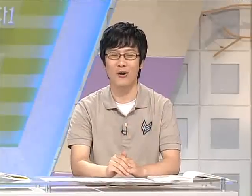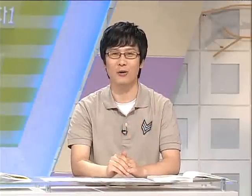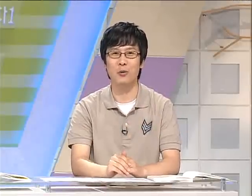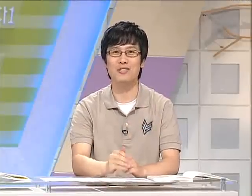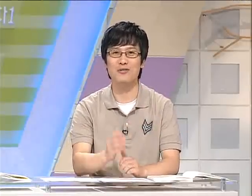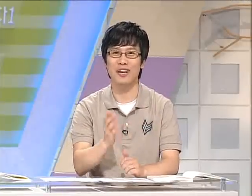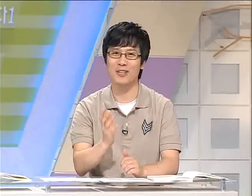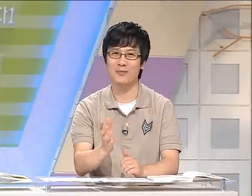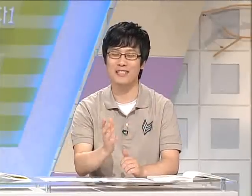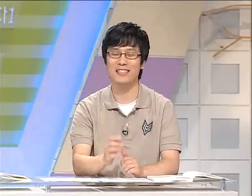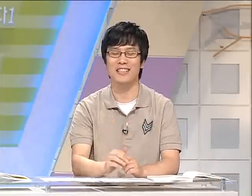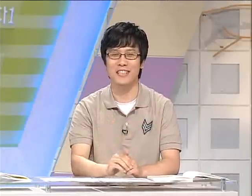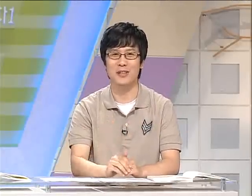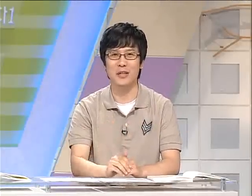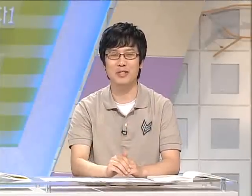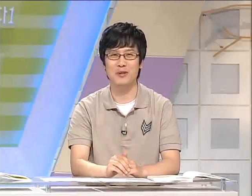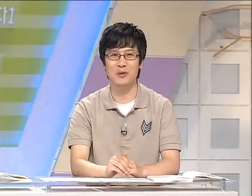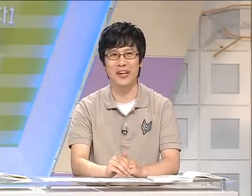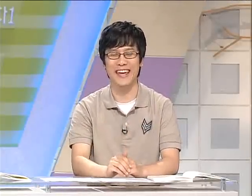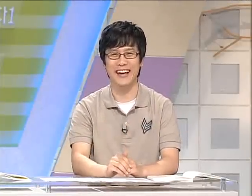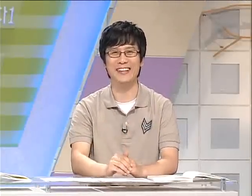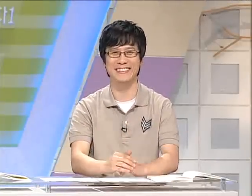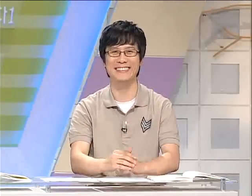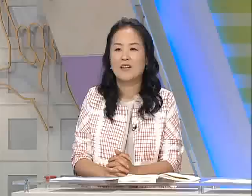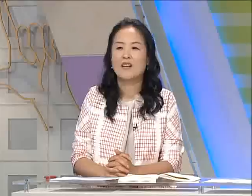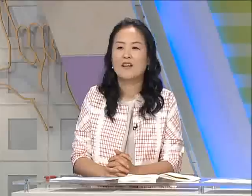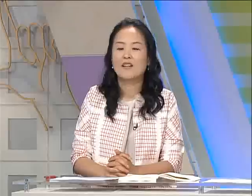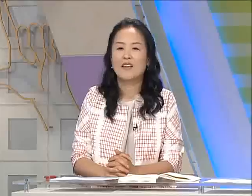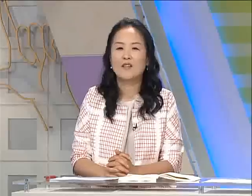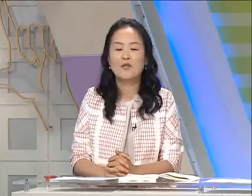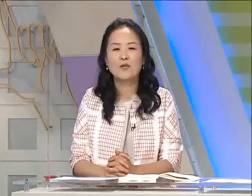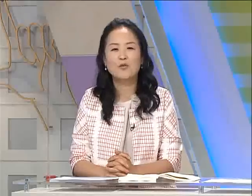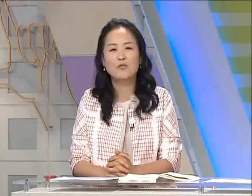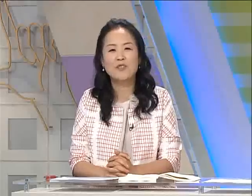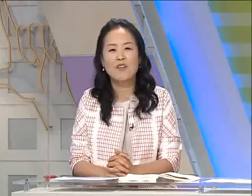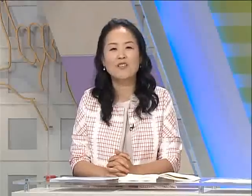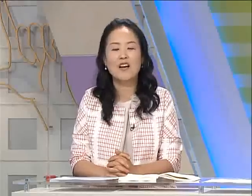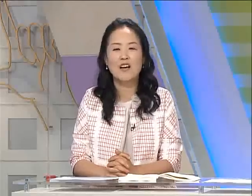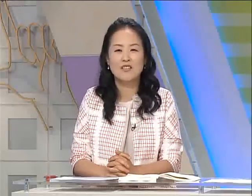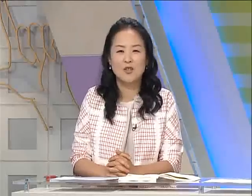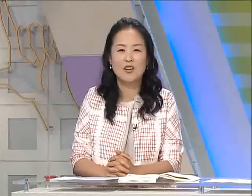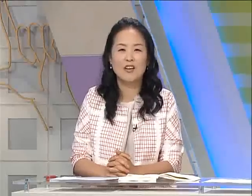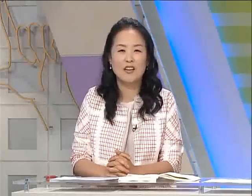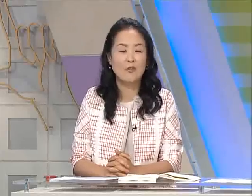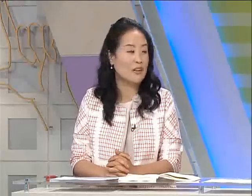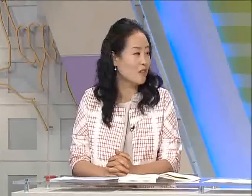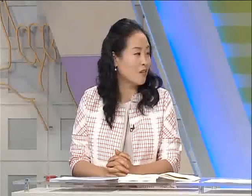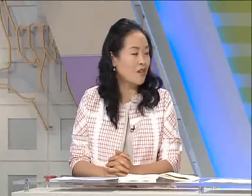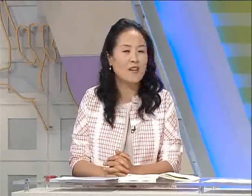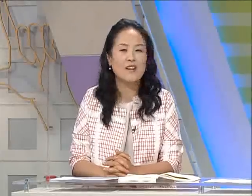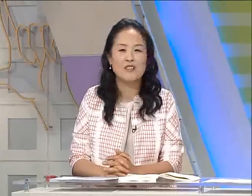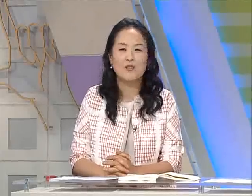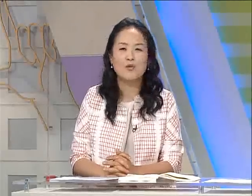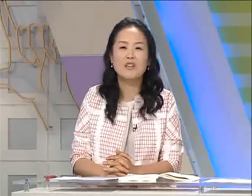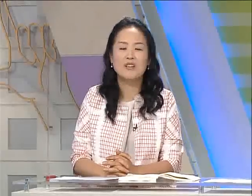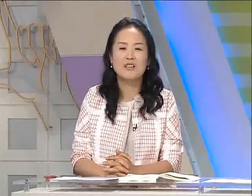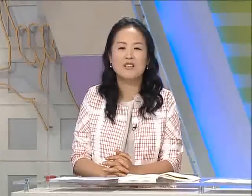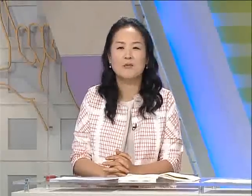통신중개 서비스 기억해주시면 좋겠네요. 네, 또 요즘은 영상 전화기가 나와서 저희 농인들이 직접